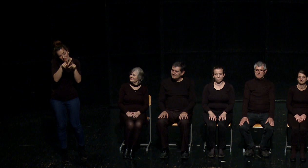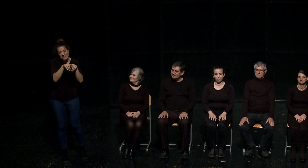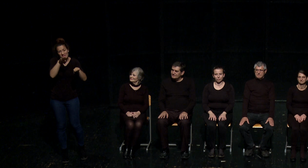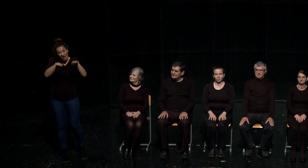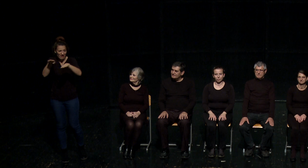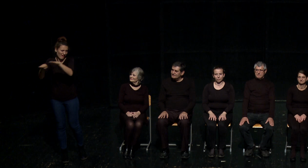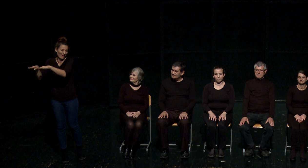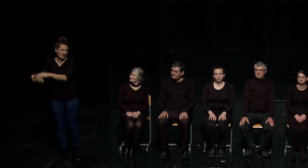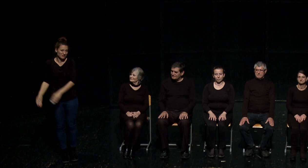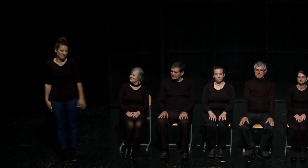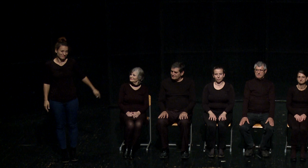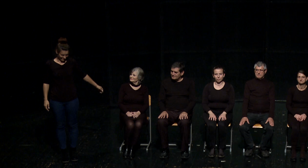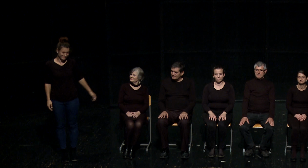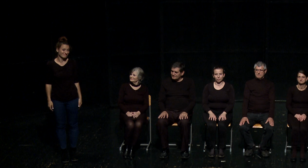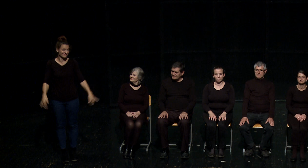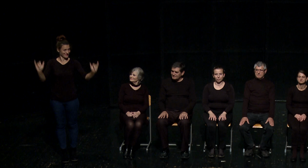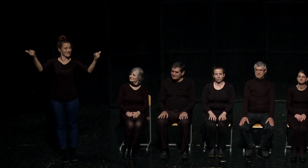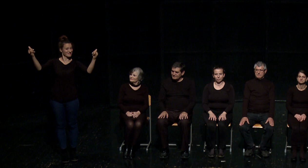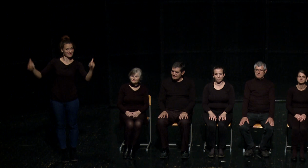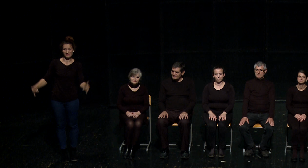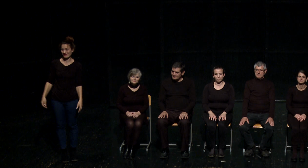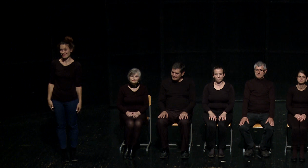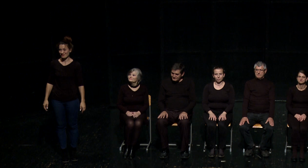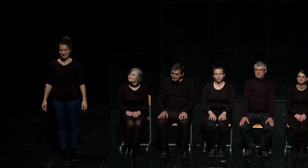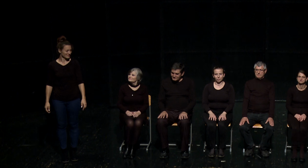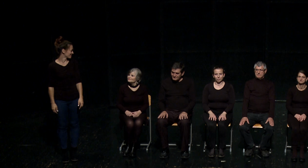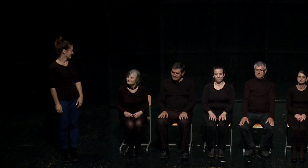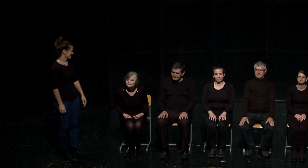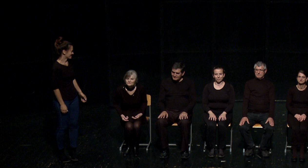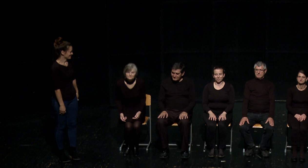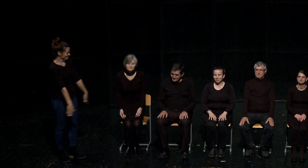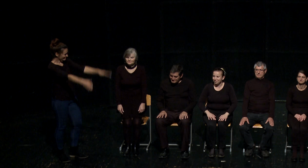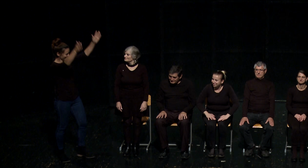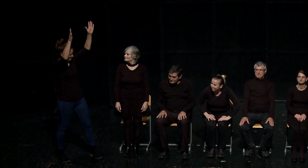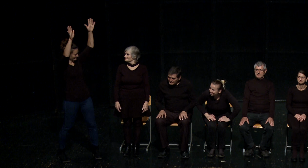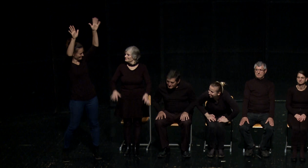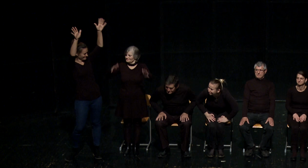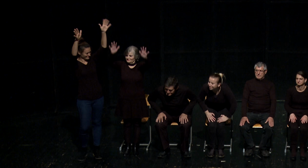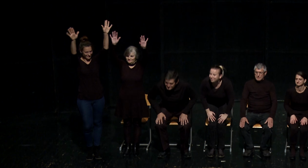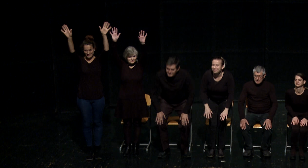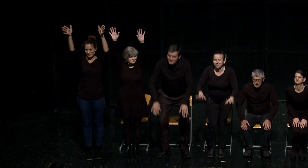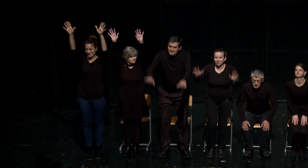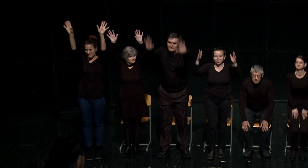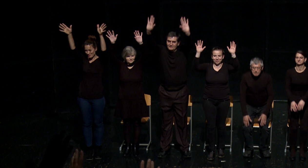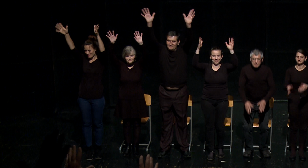voljo, od ponedeljka do petka naj bo vsak dan dober in lep.